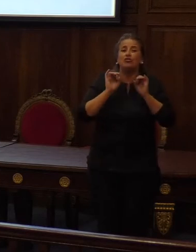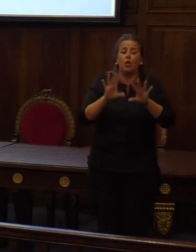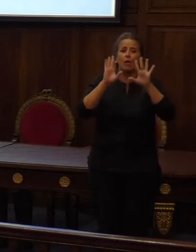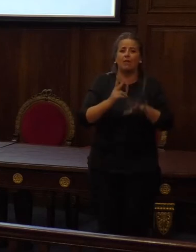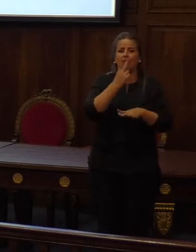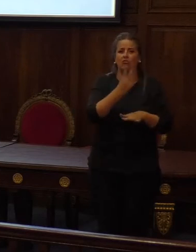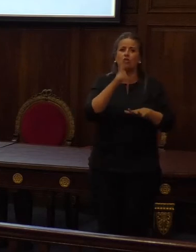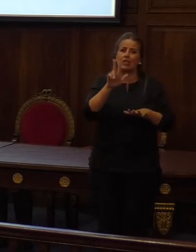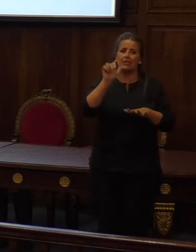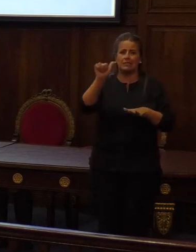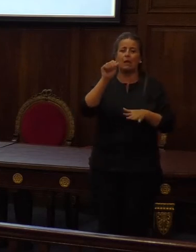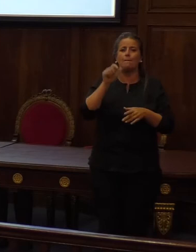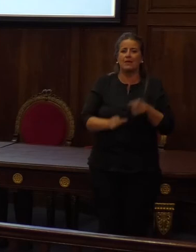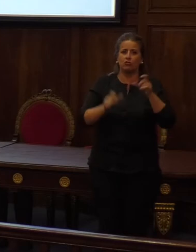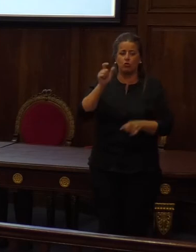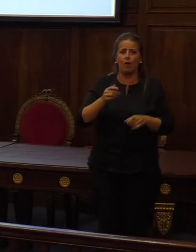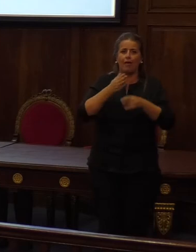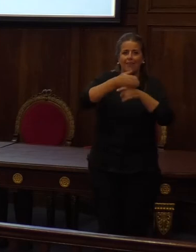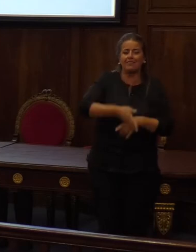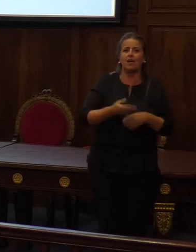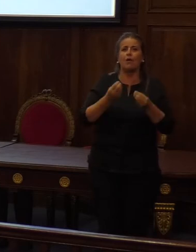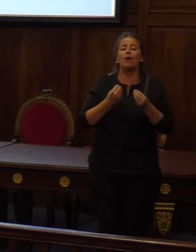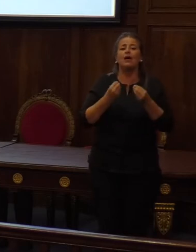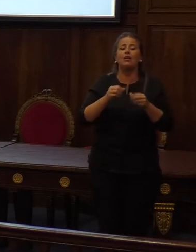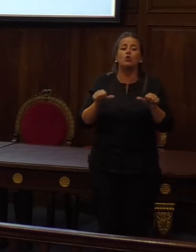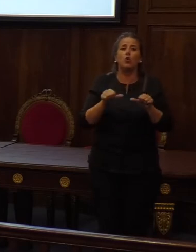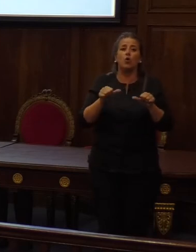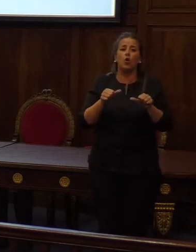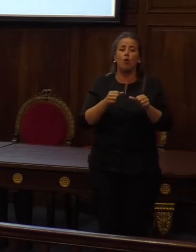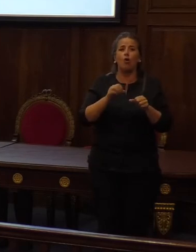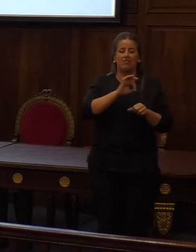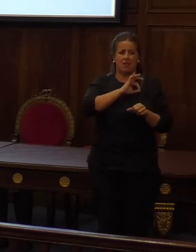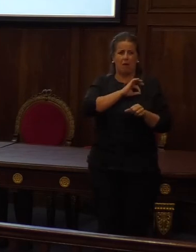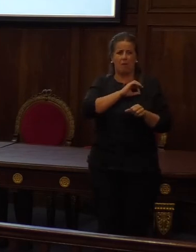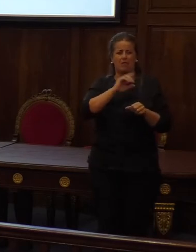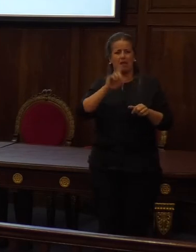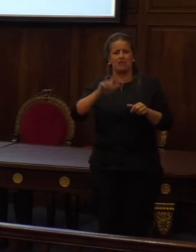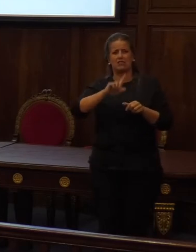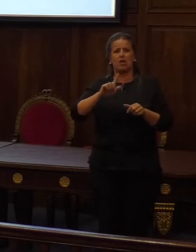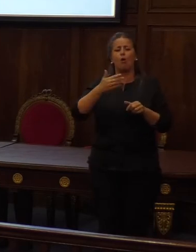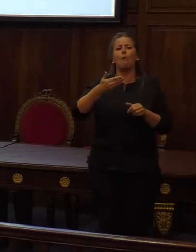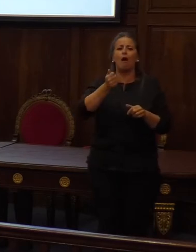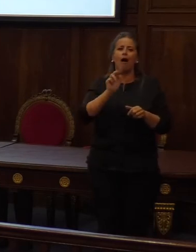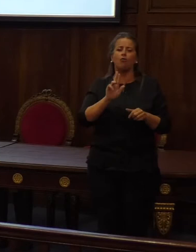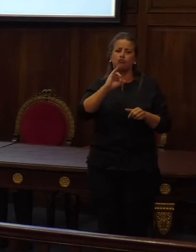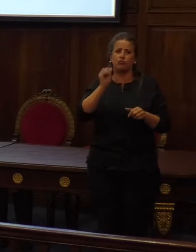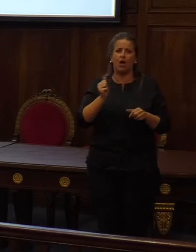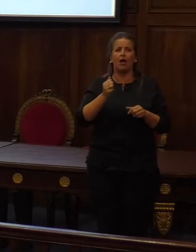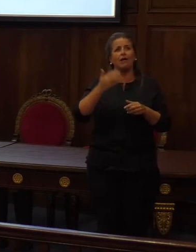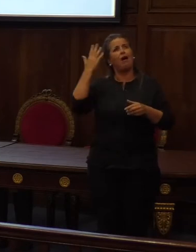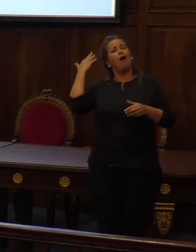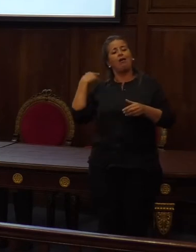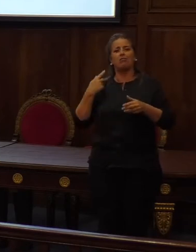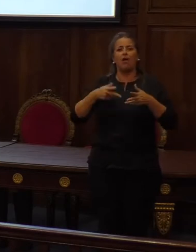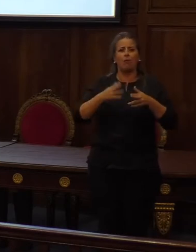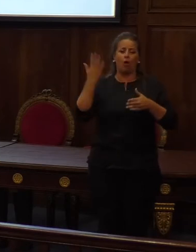personas. El examen lo dábamos en el Bausá, lo dimos en el Bausá en ese tiempo. Era un momento en que todo